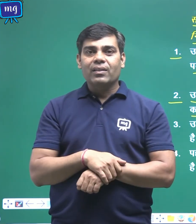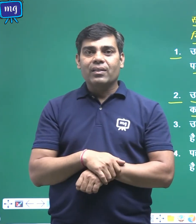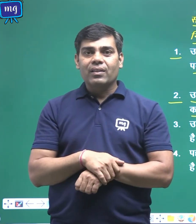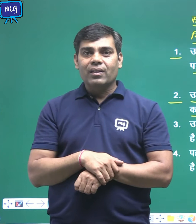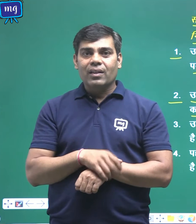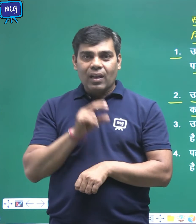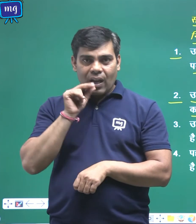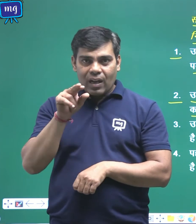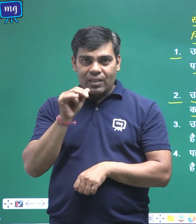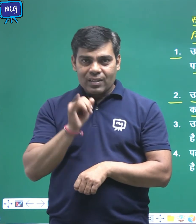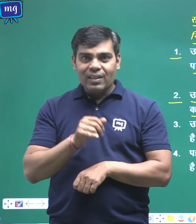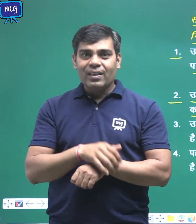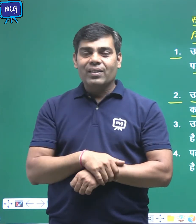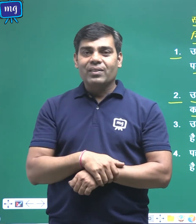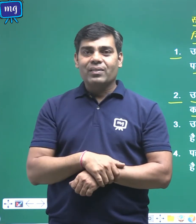कहा जाता है?